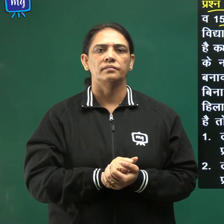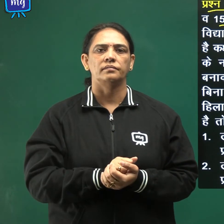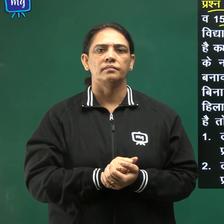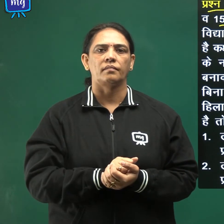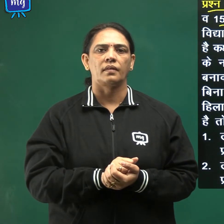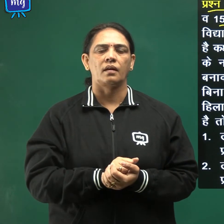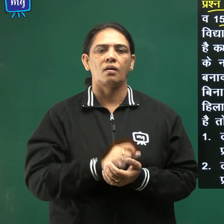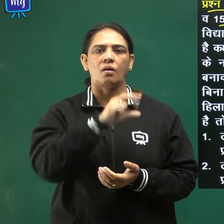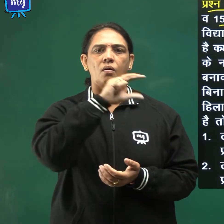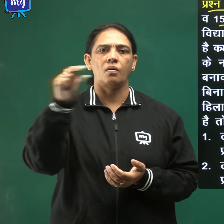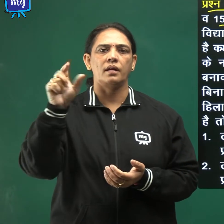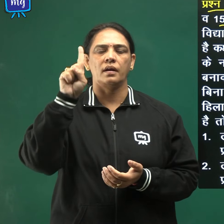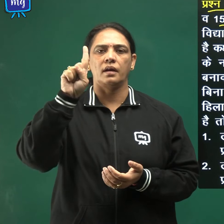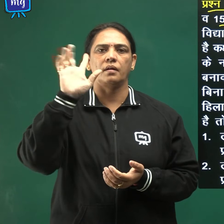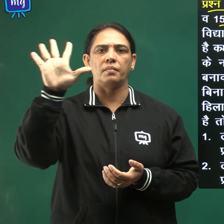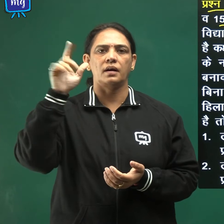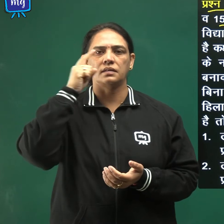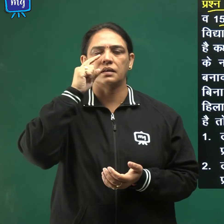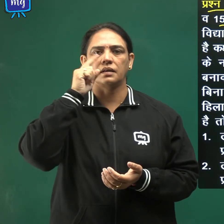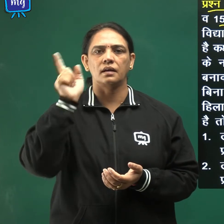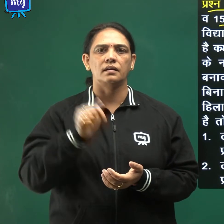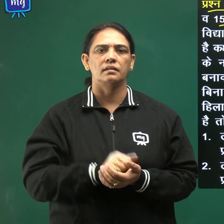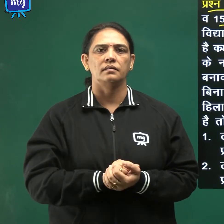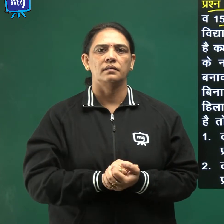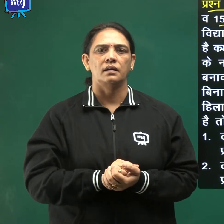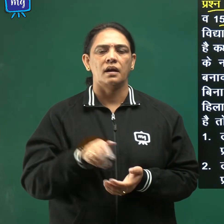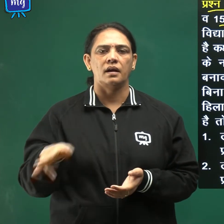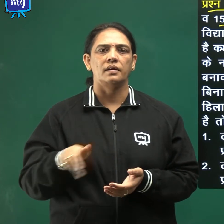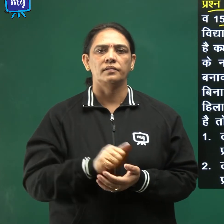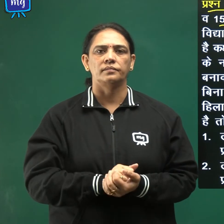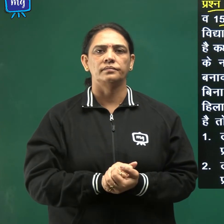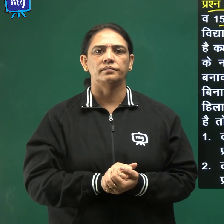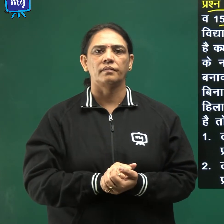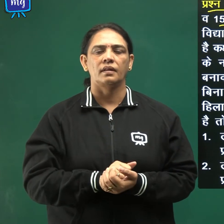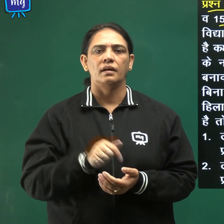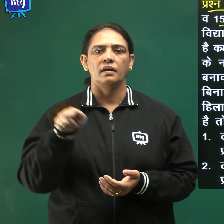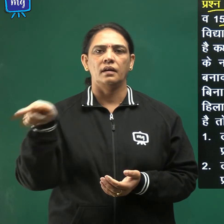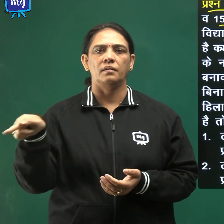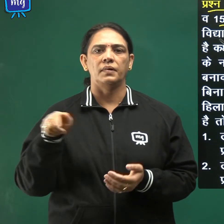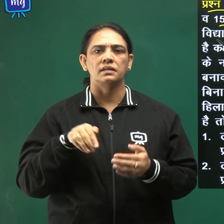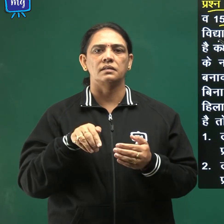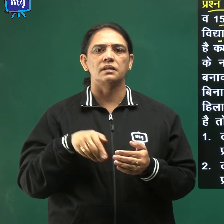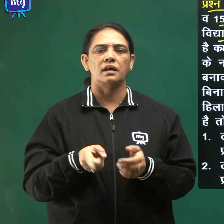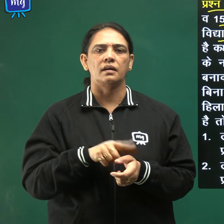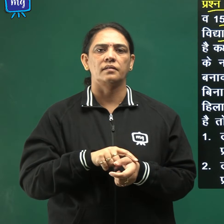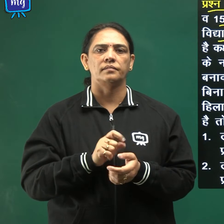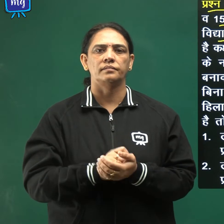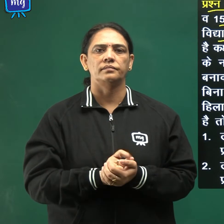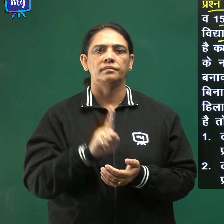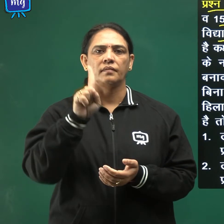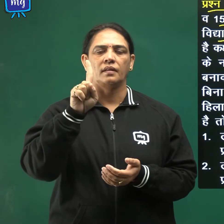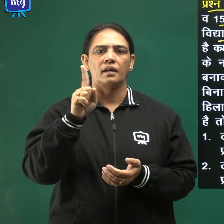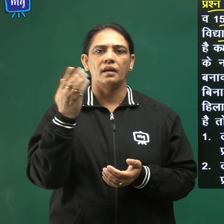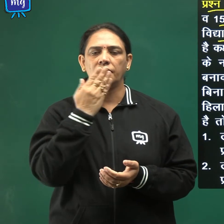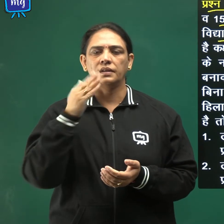15 लड़कियां है इनमें से मैं एक